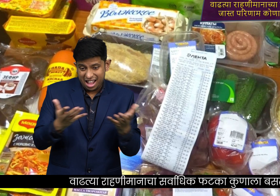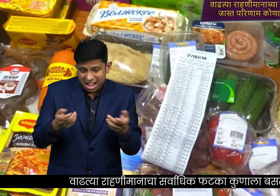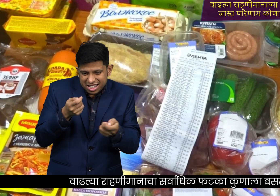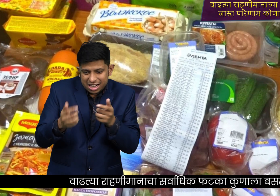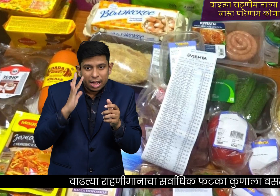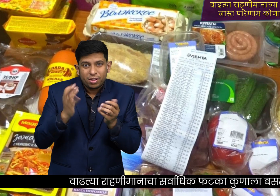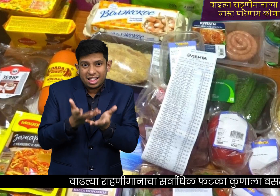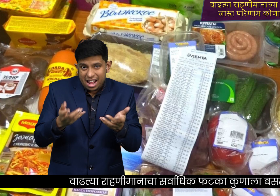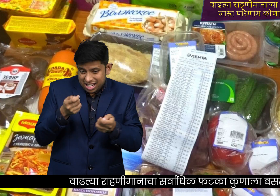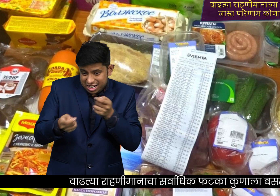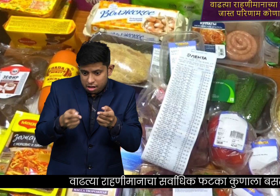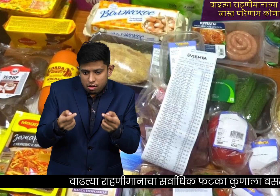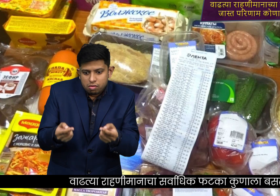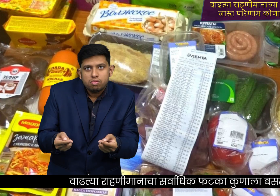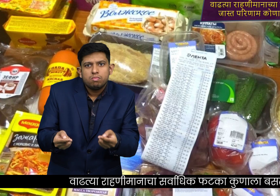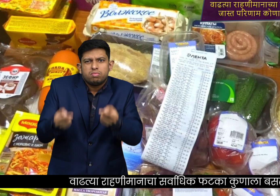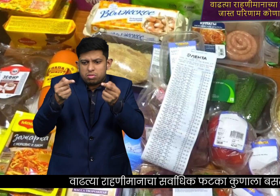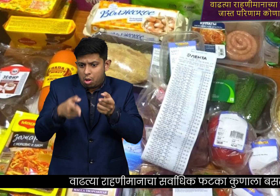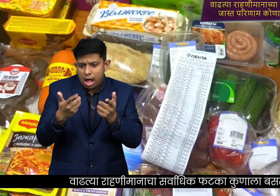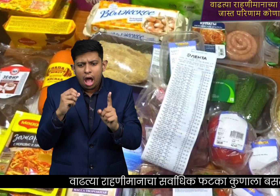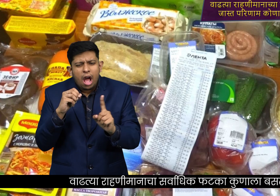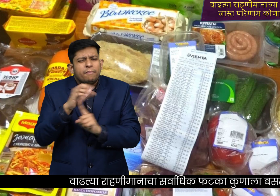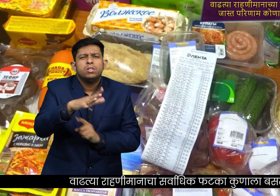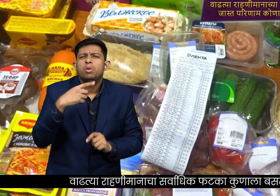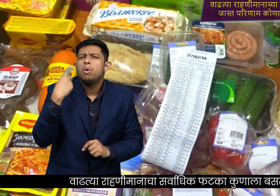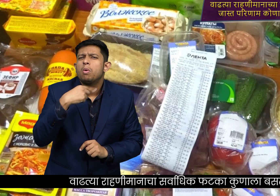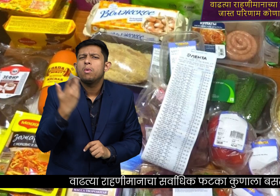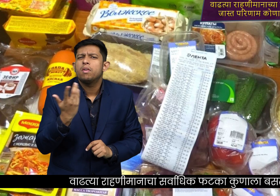वाढत्या राहणीमानाचा सर्वाधिक फटका कुणाला बसतो?